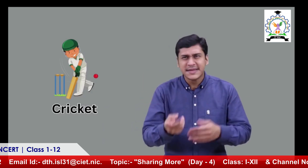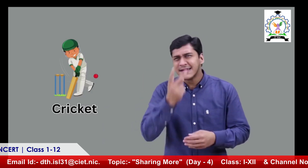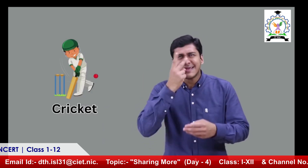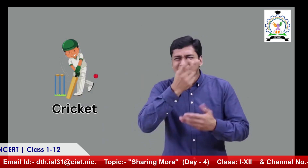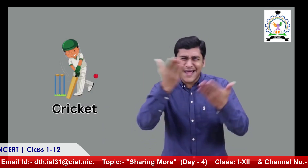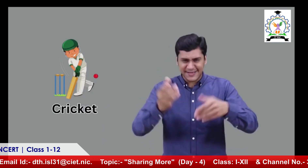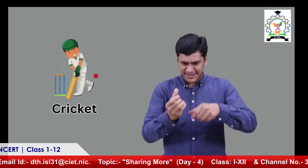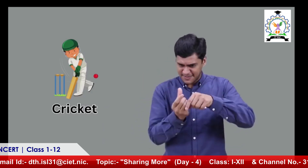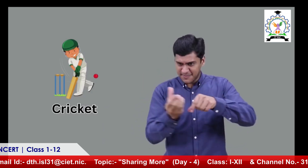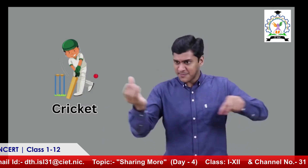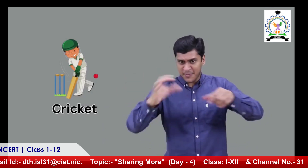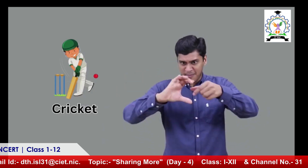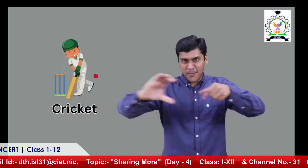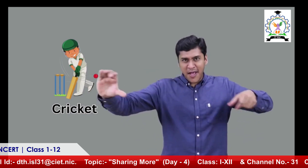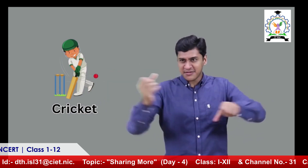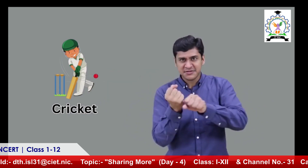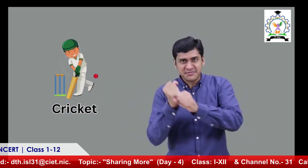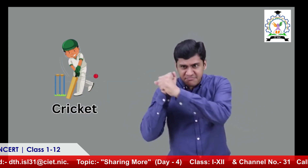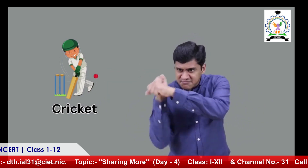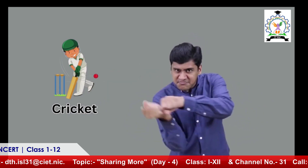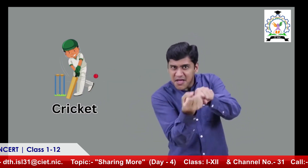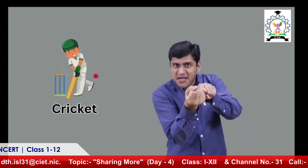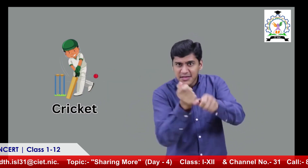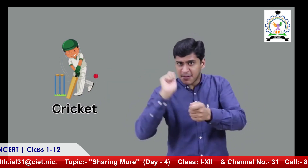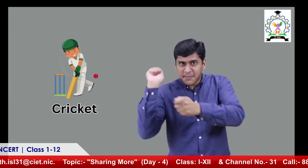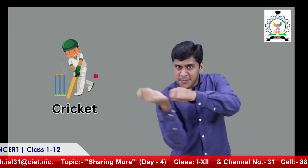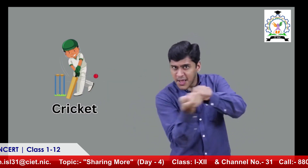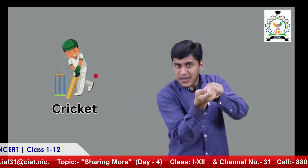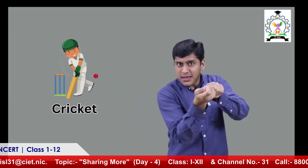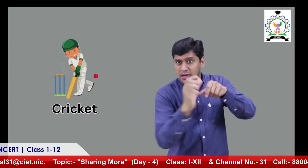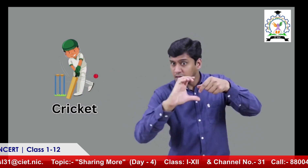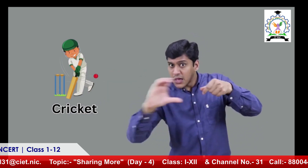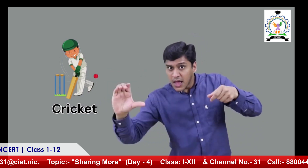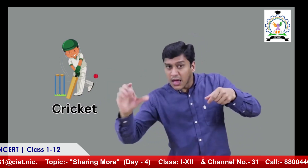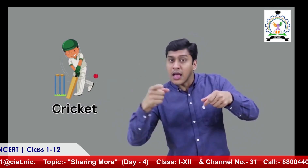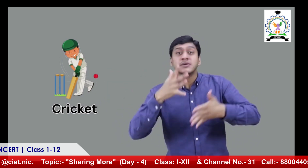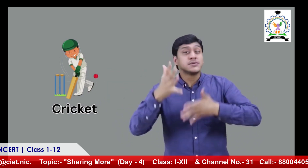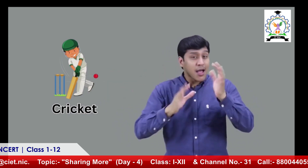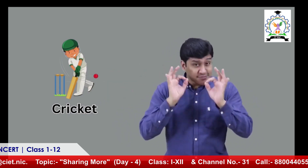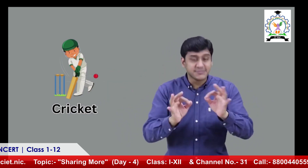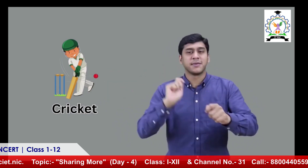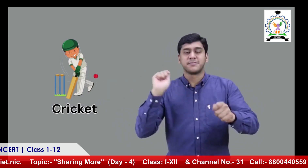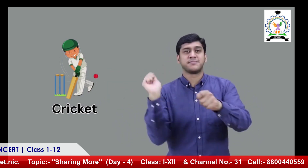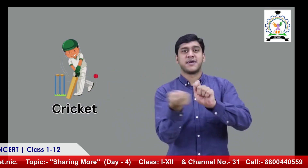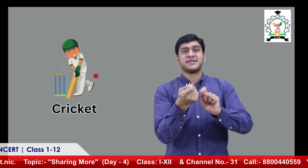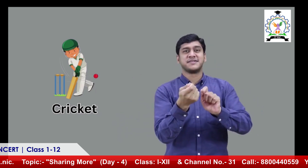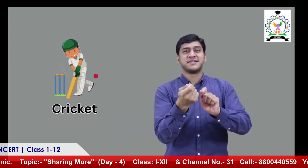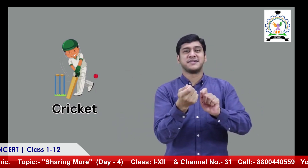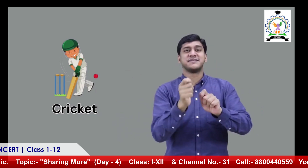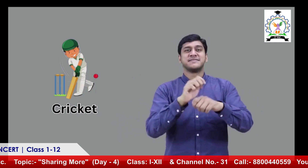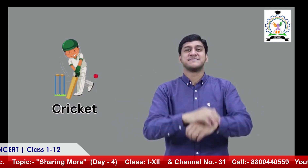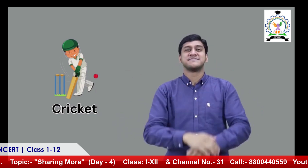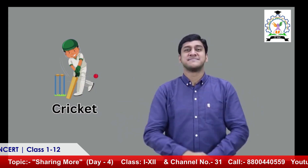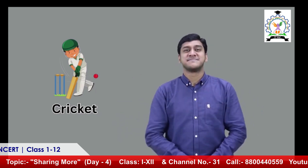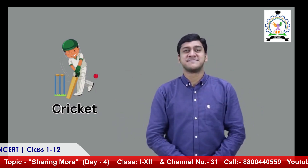आप सभी ने देखा होगा क्रिकेट खेलते समय उसमें बैट की ज़रूरत है, तो बैट के साइन से ही इसका साइन बना